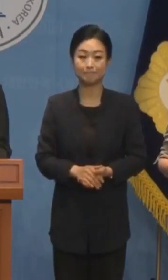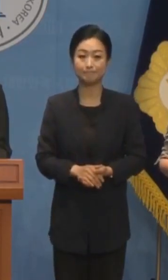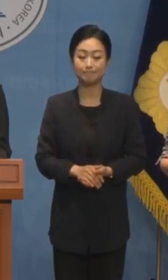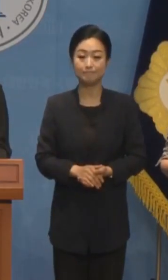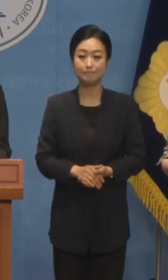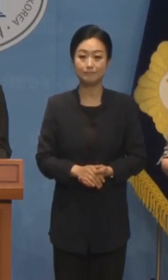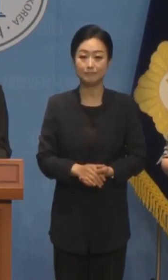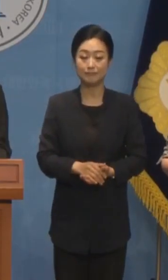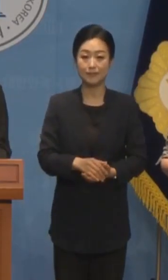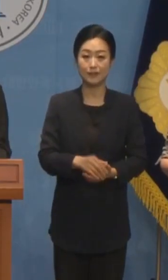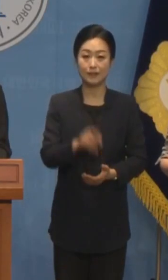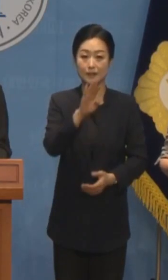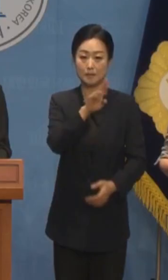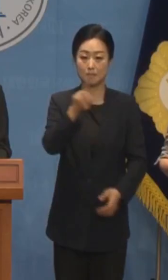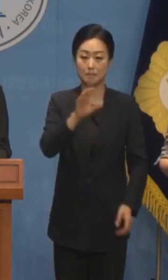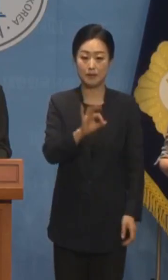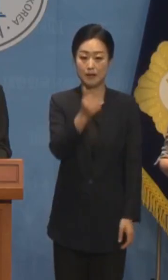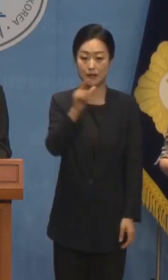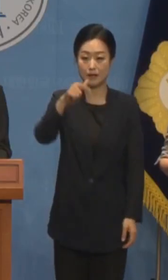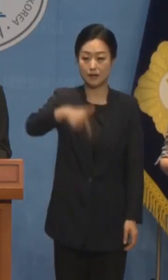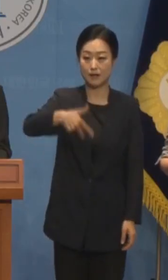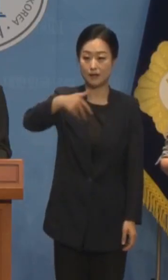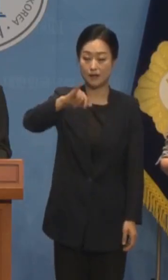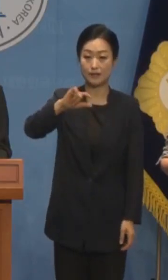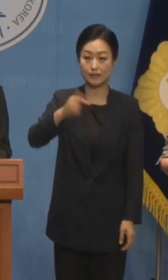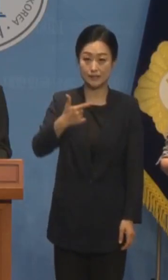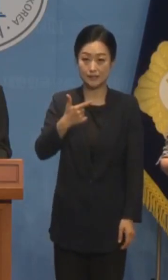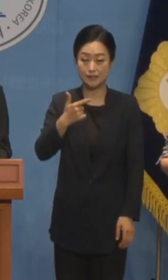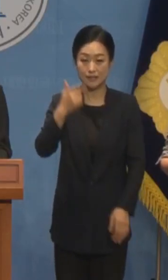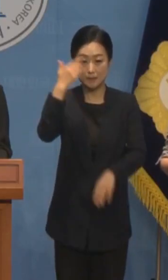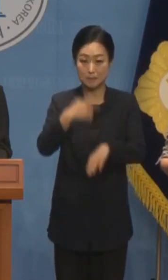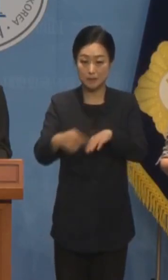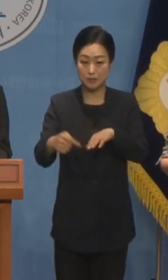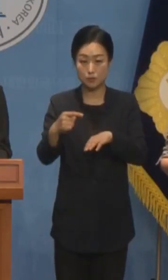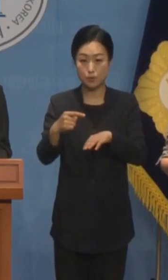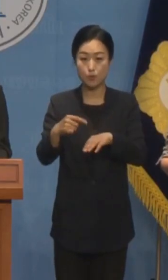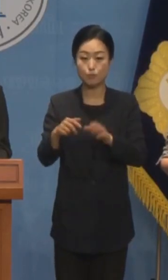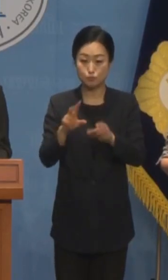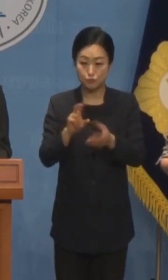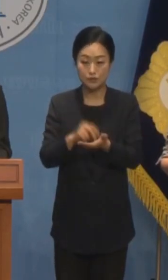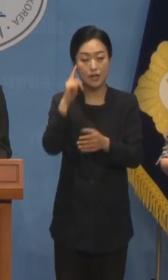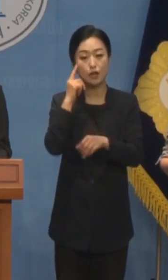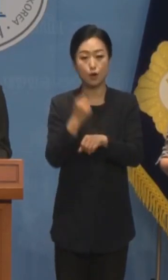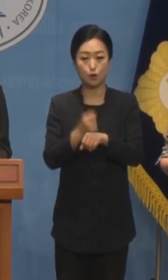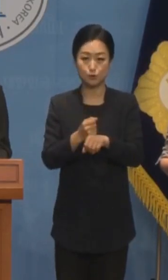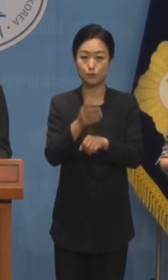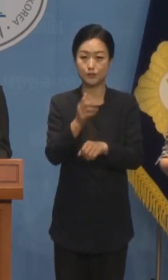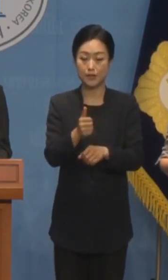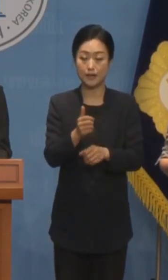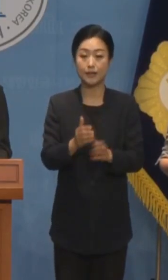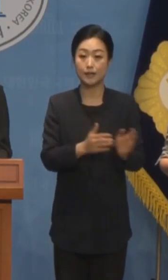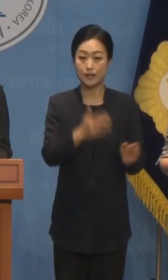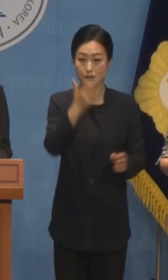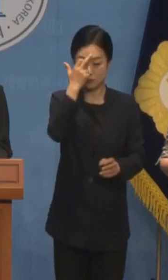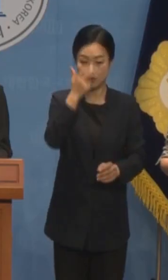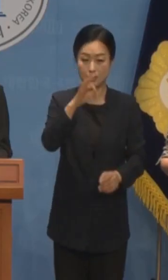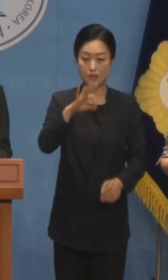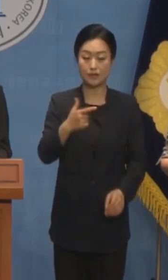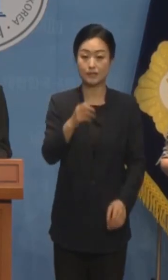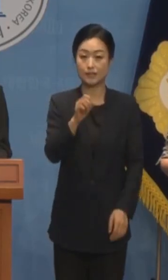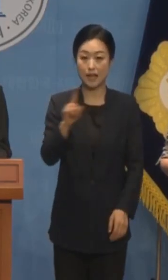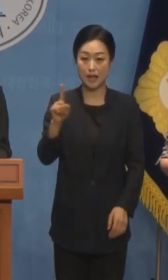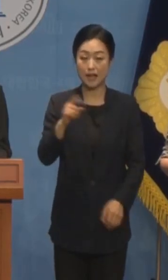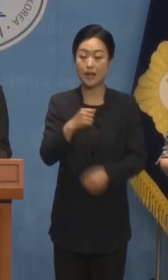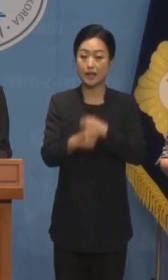예, 방학진 민족문제연구소 기획실장님 오셨습니다. 예, 최은아